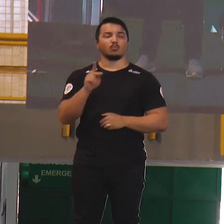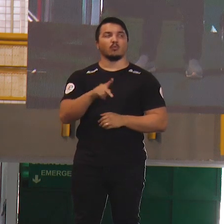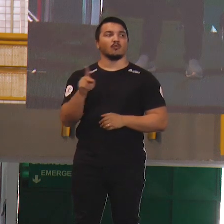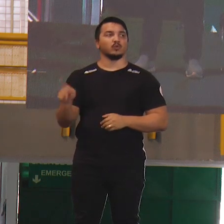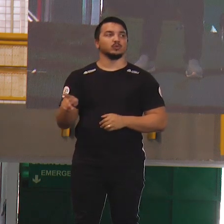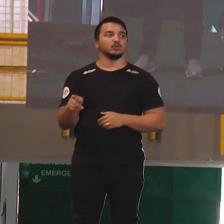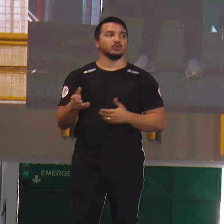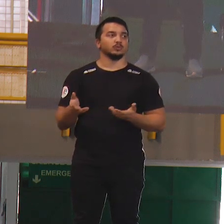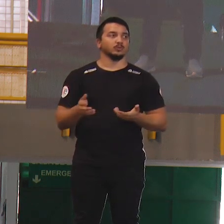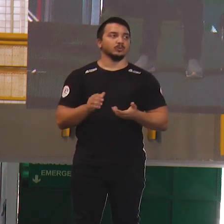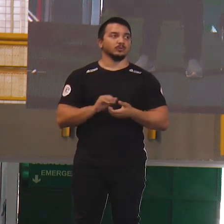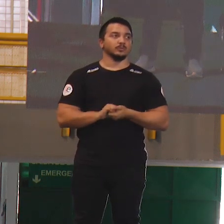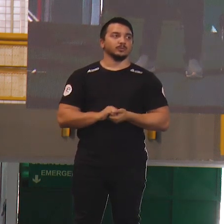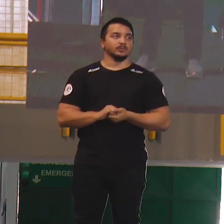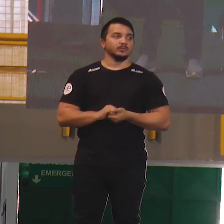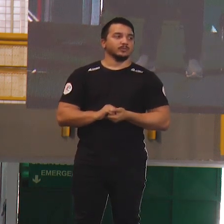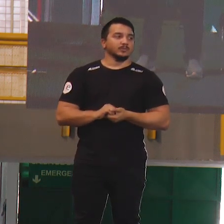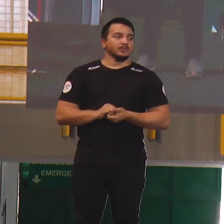Professor.